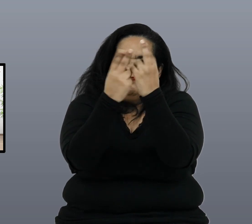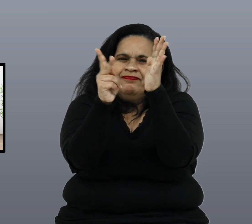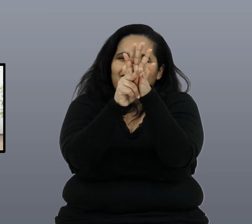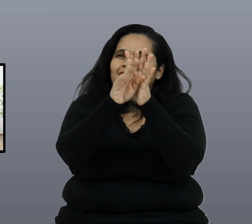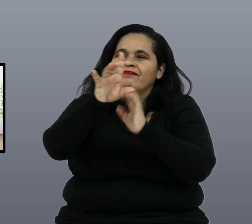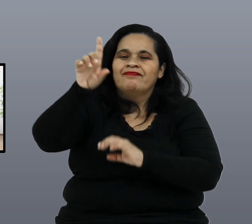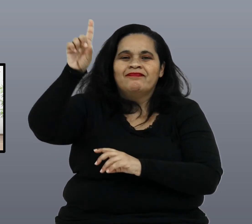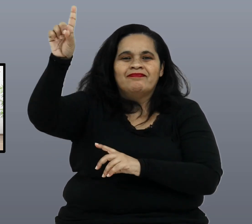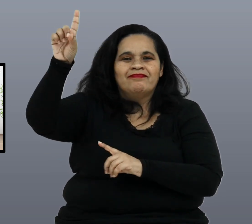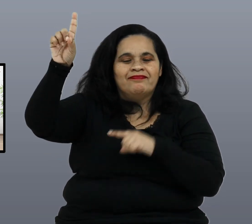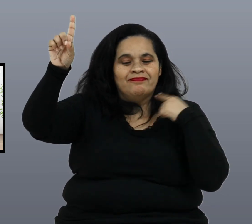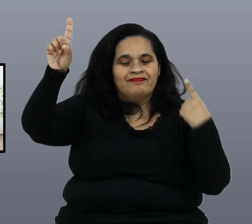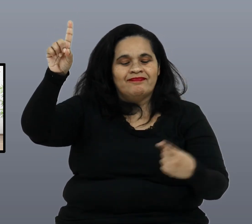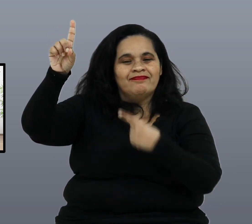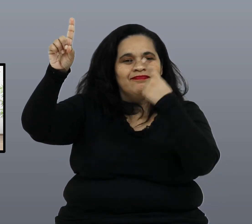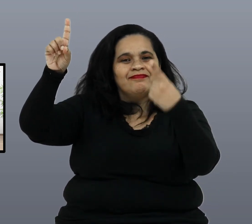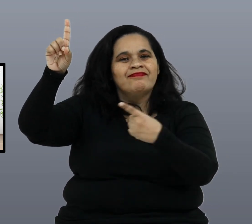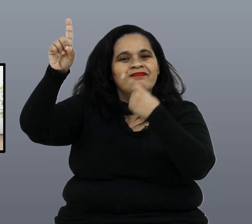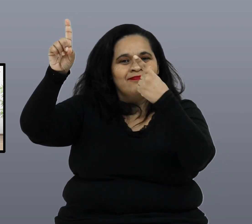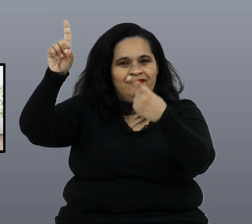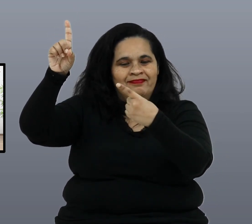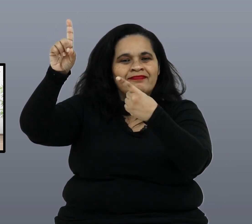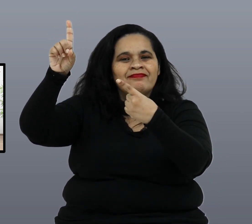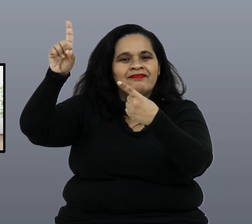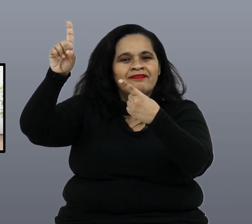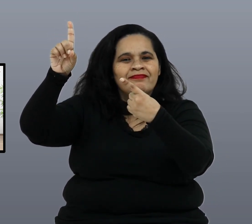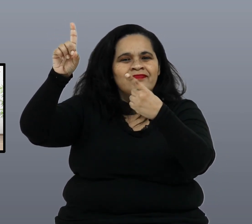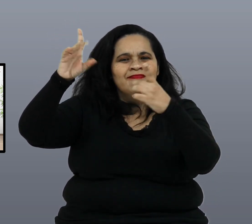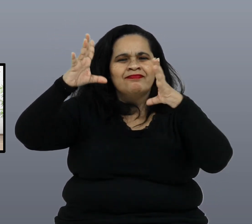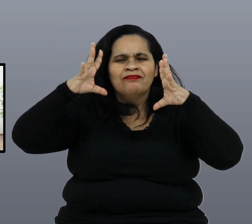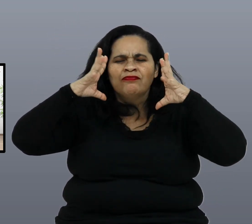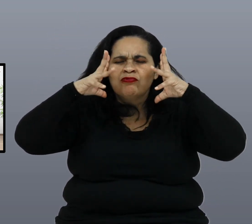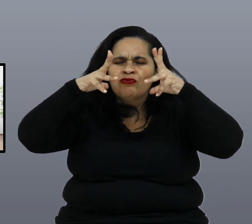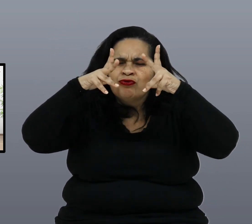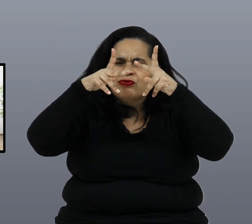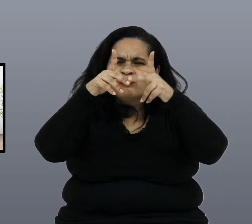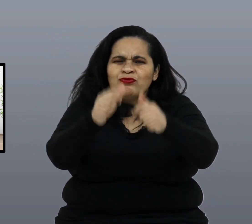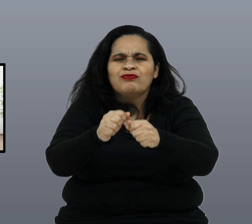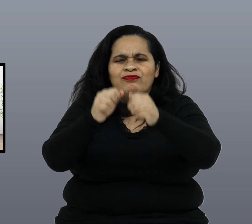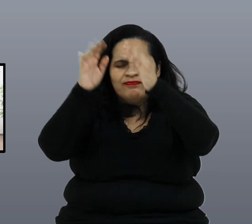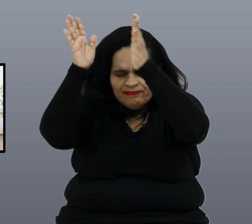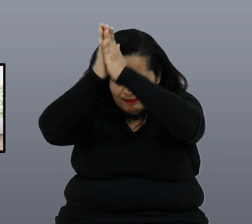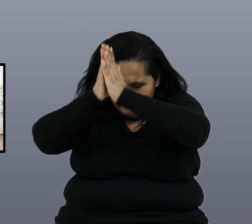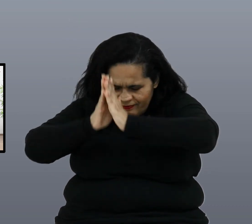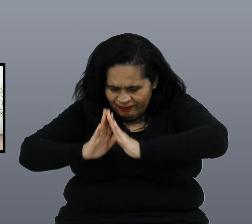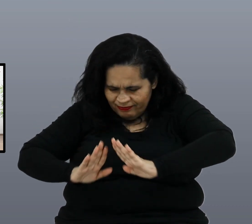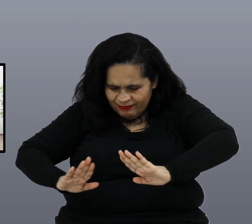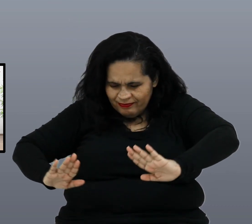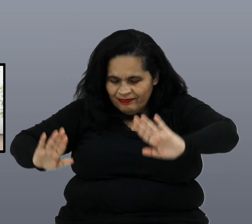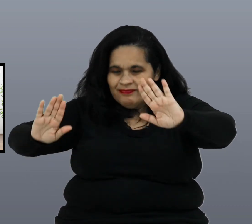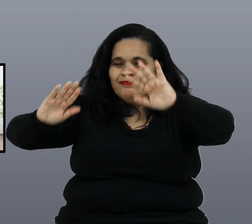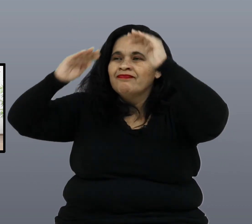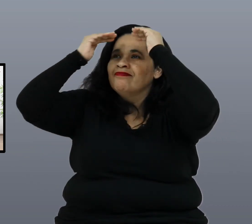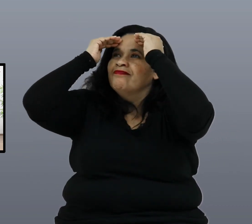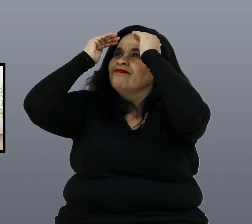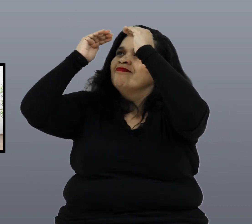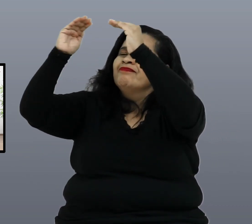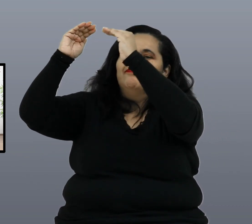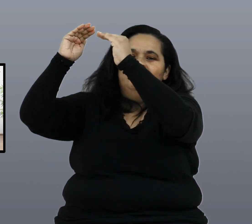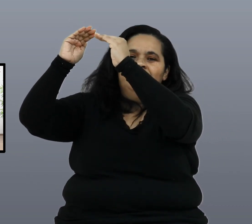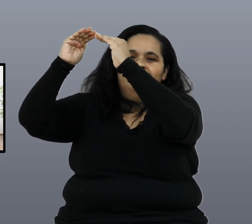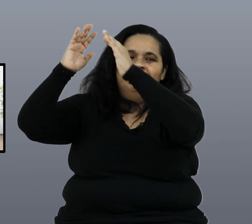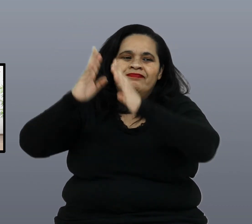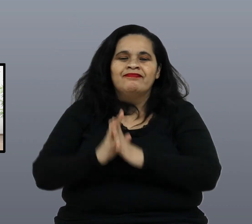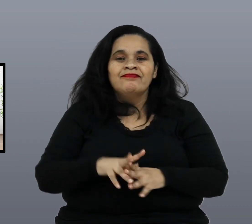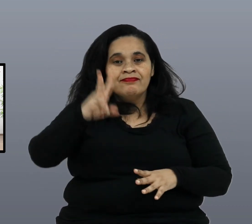um reino eterno, e todos os governantes o adorarão e lhe obedecerão. Então aquele que está